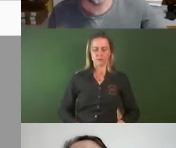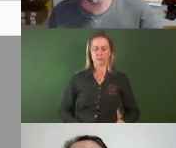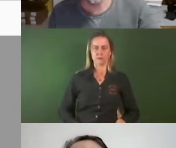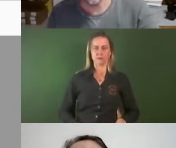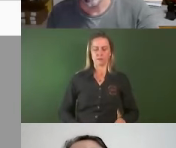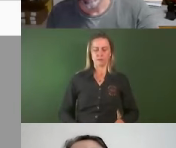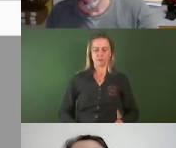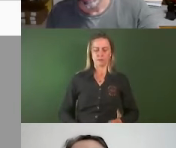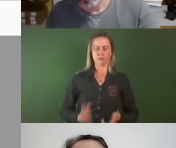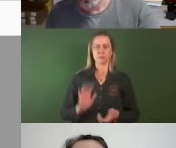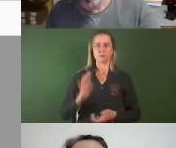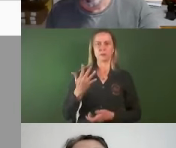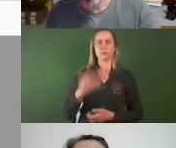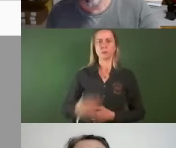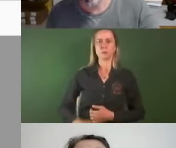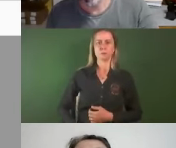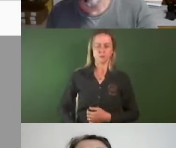aí,